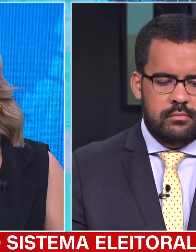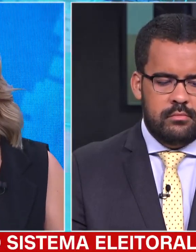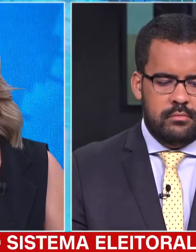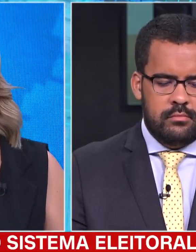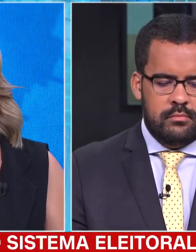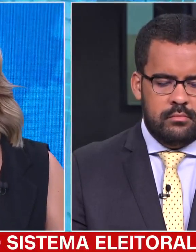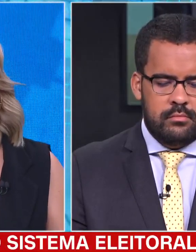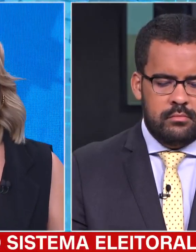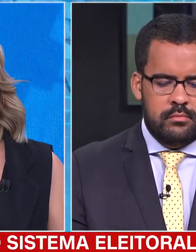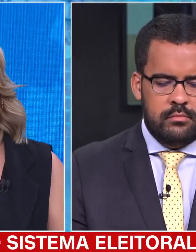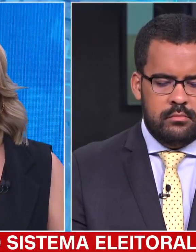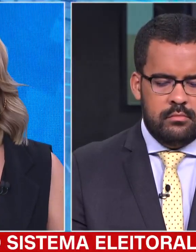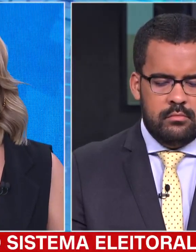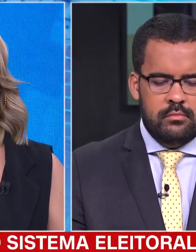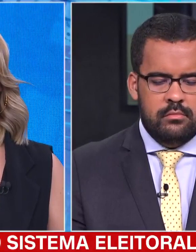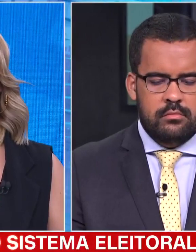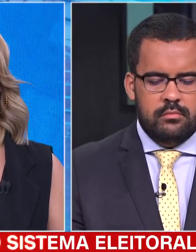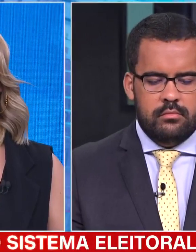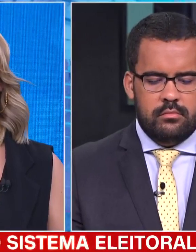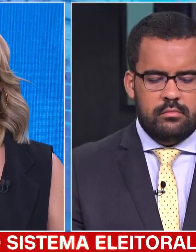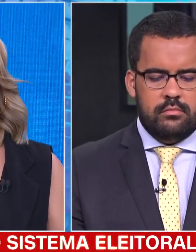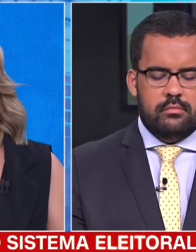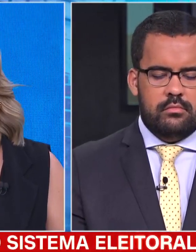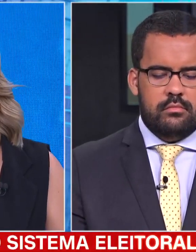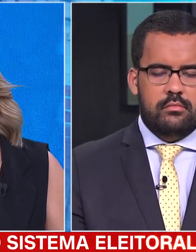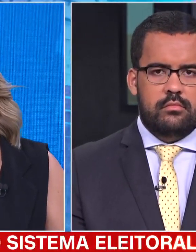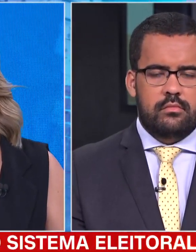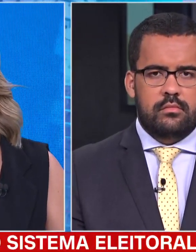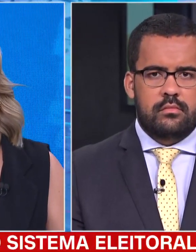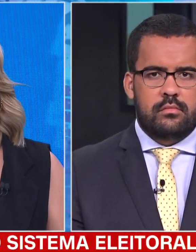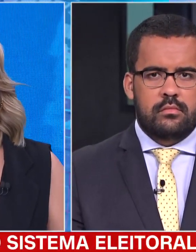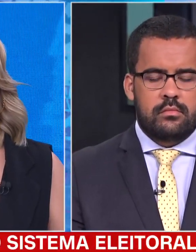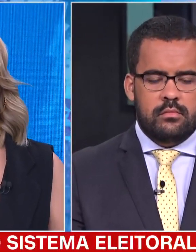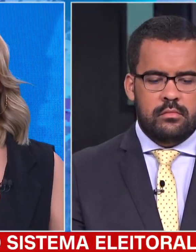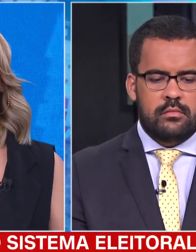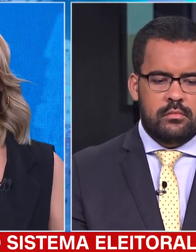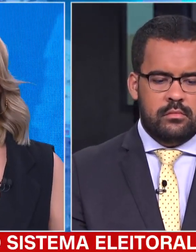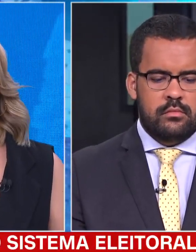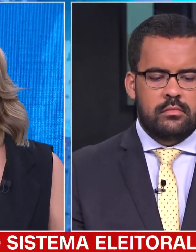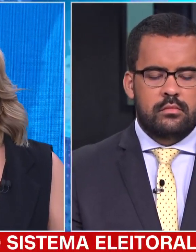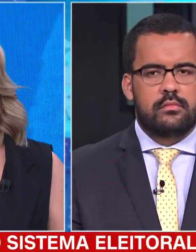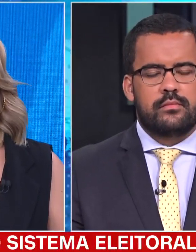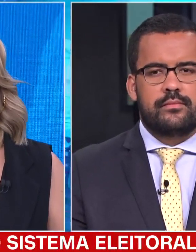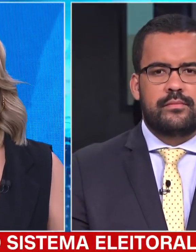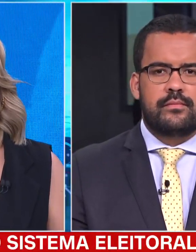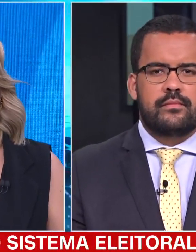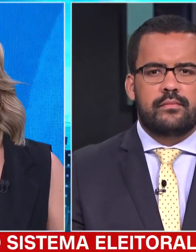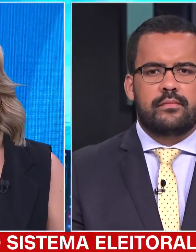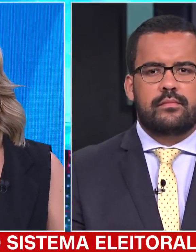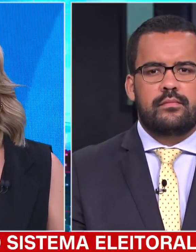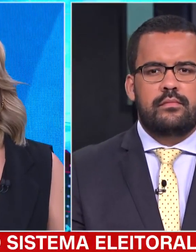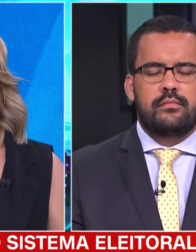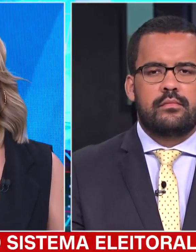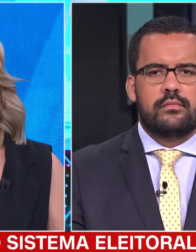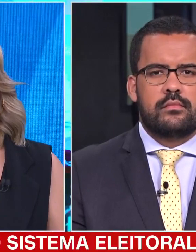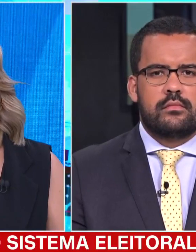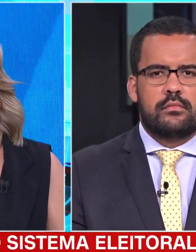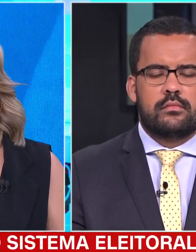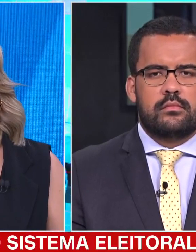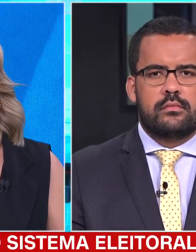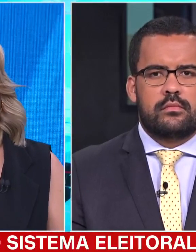ou alguém indicado por ele como é o caso de Paulo boné o vice-procurador-geral eleitoral age formalmente